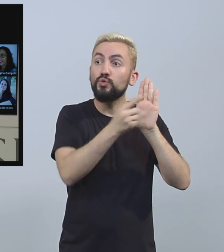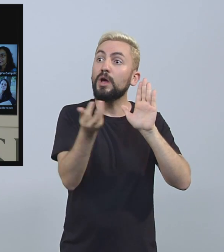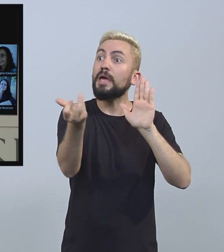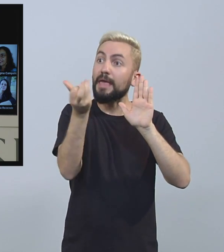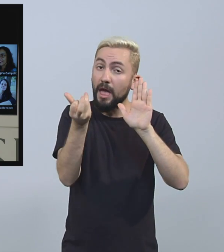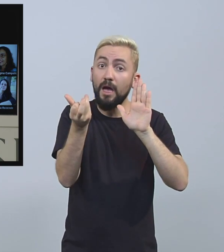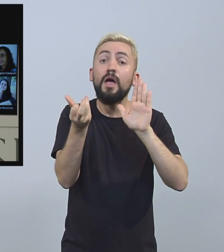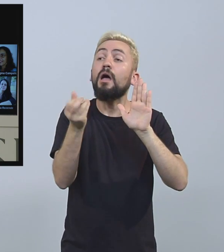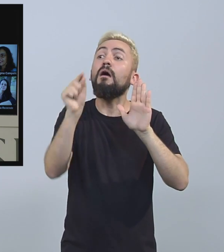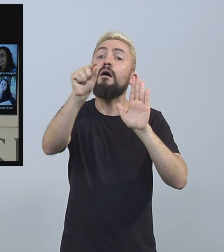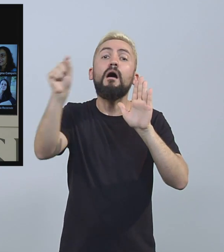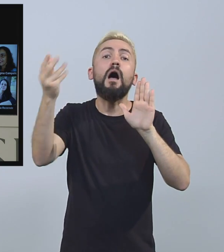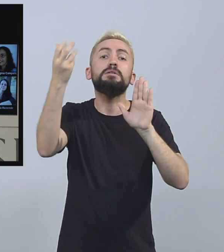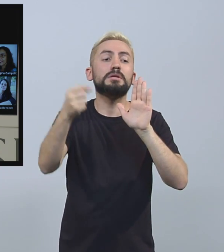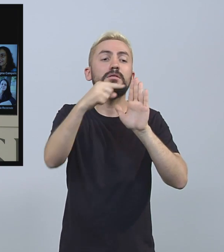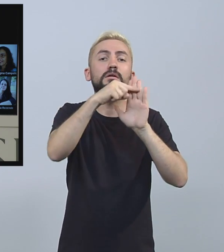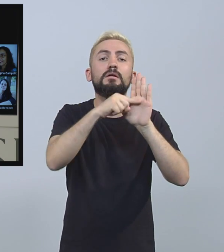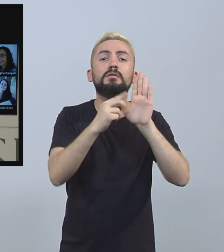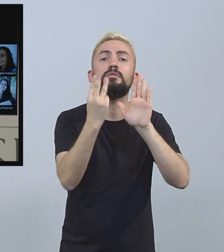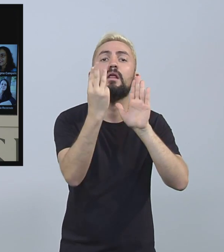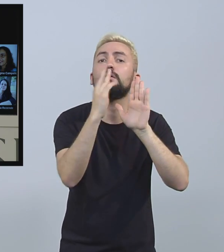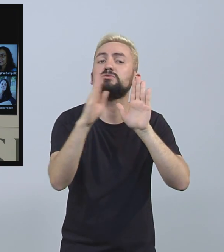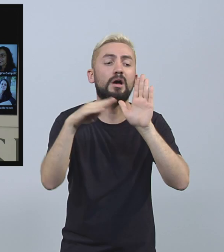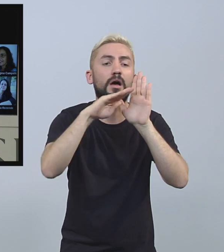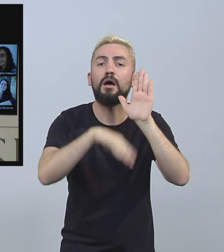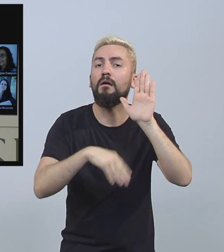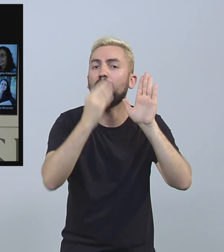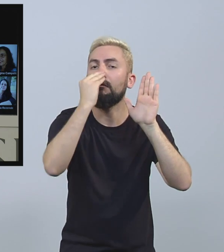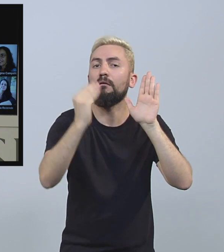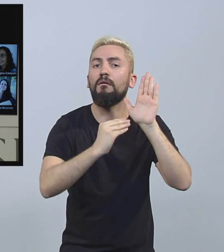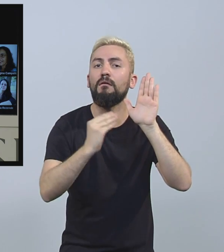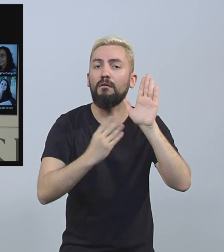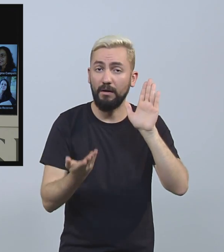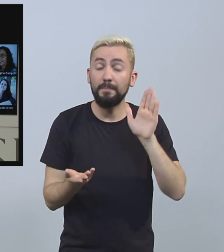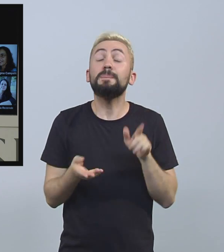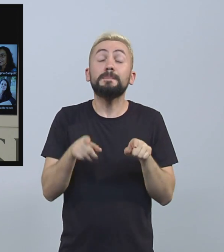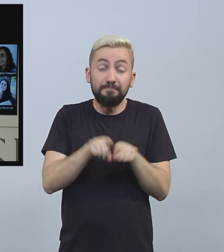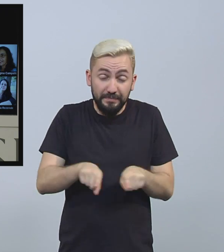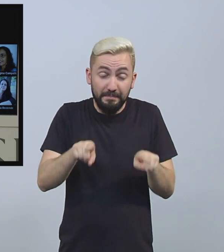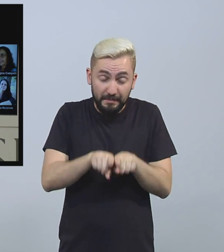3 foram aceitas. E o discurso